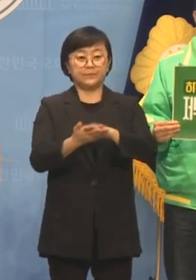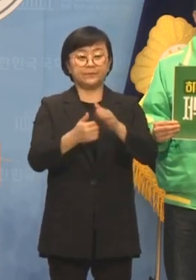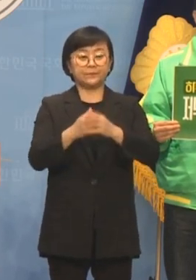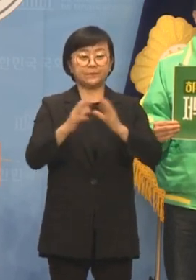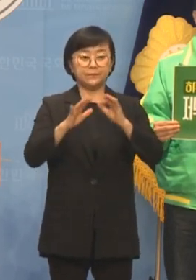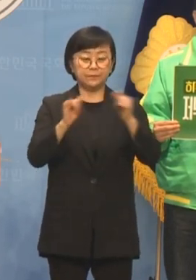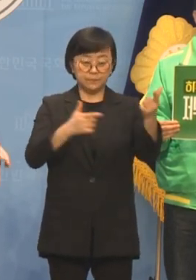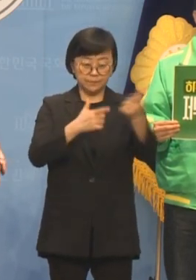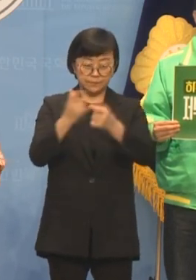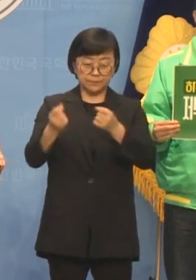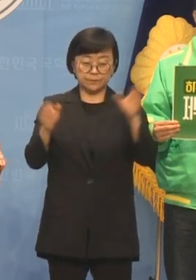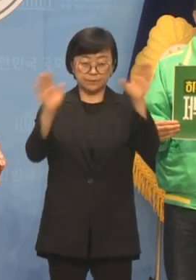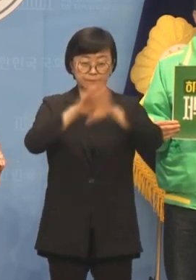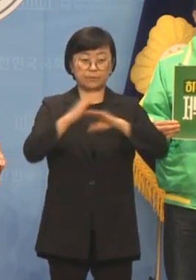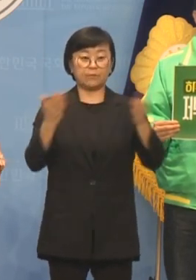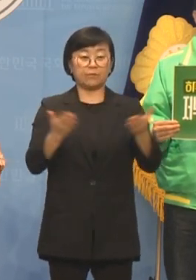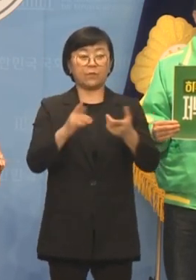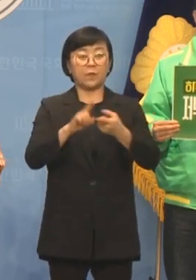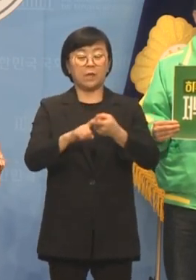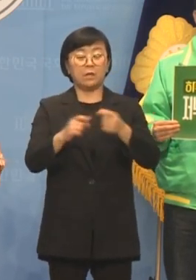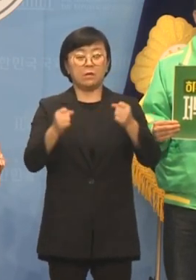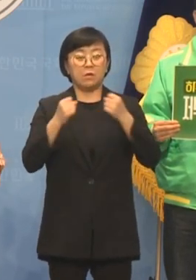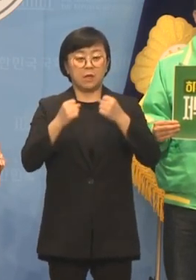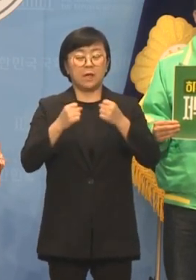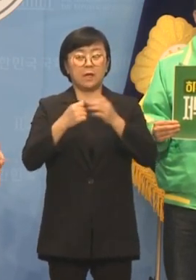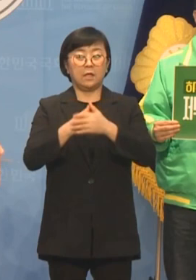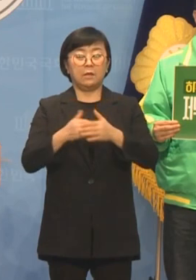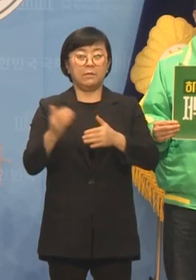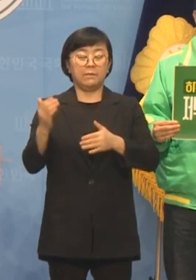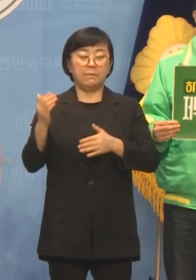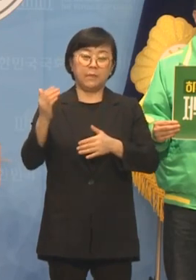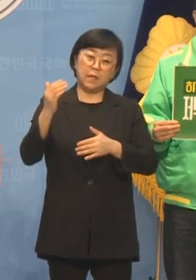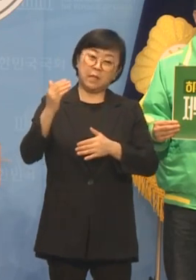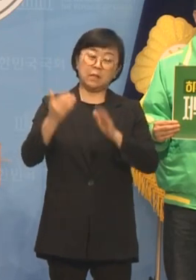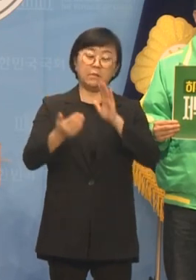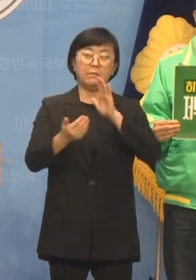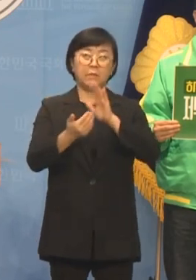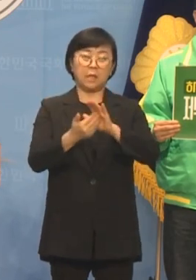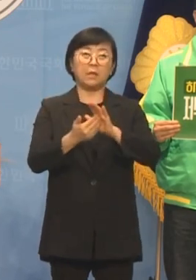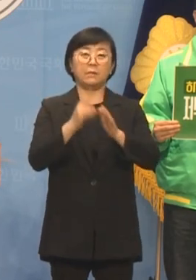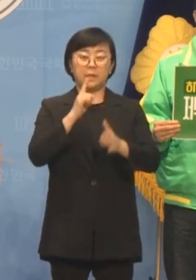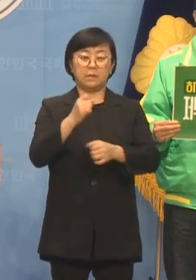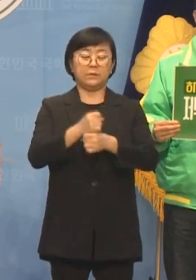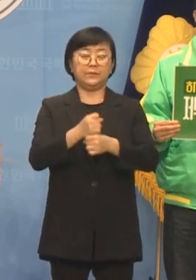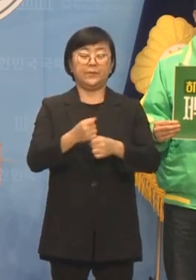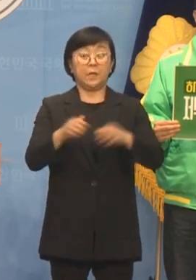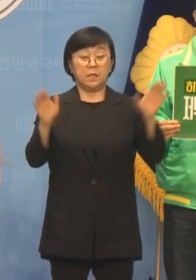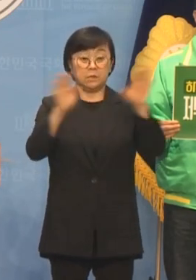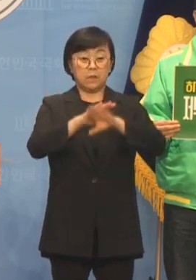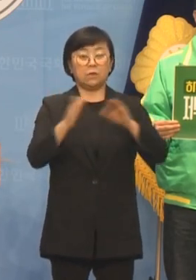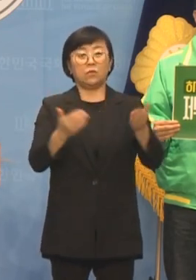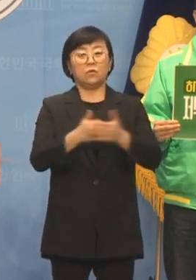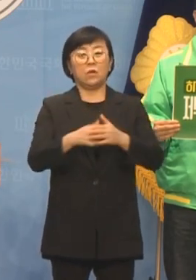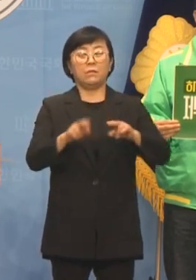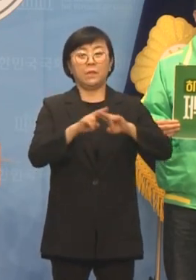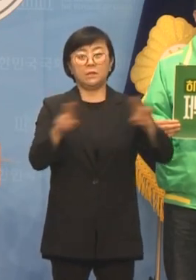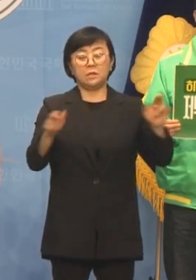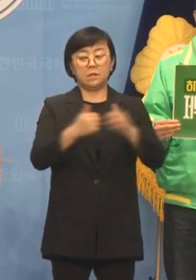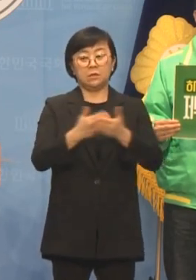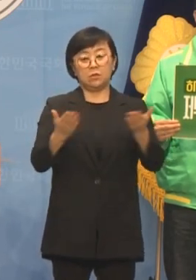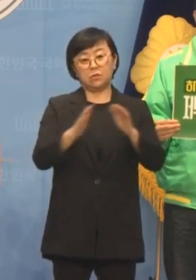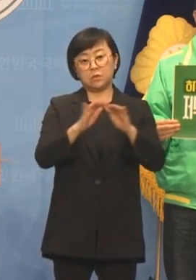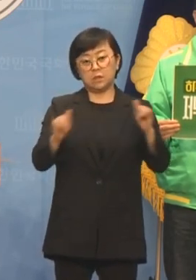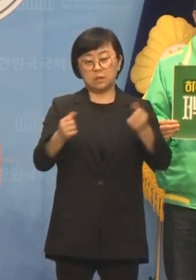국민 누구나 심야 노동에 따른 건강 장애를 예방할 수 있도록 하겠습니다 심야 노동의 폐지는